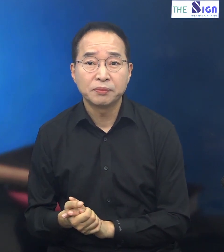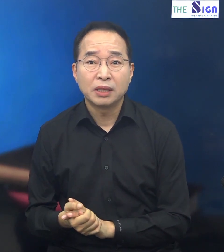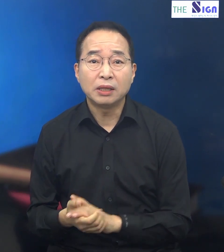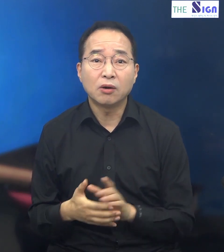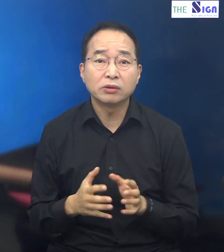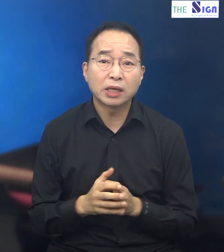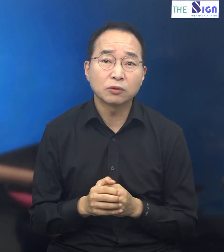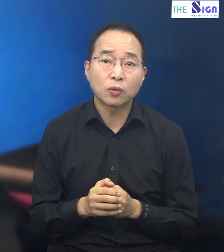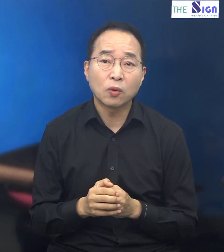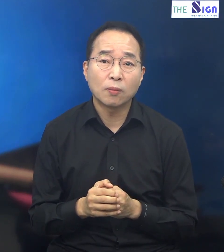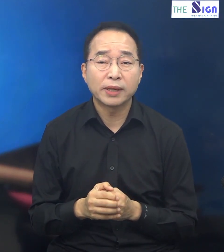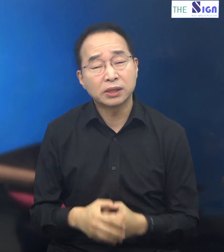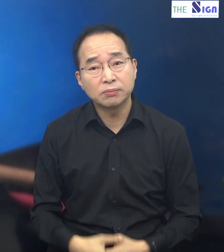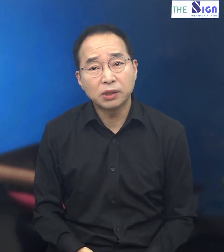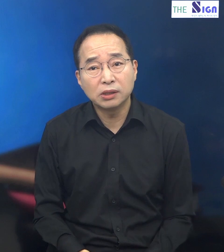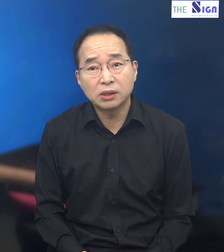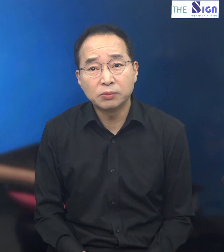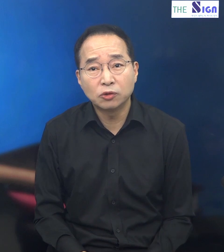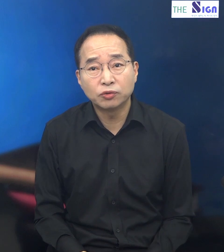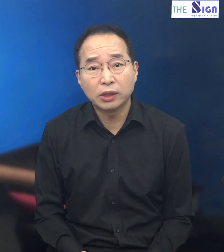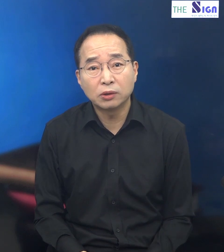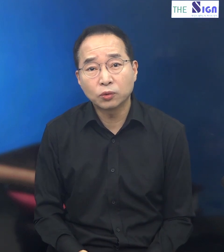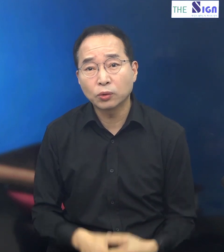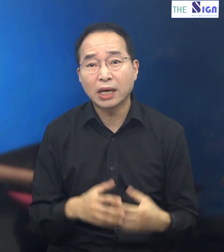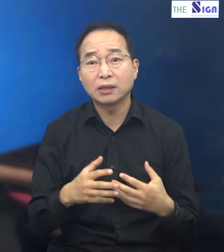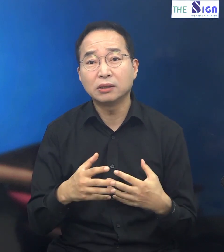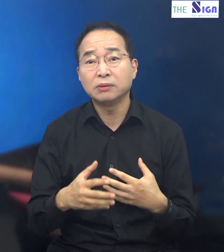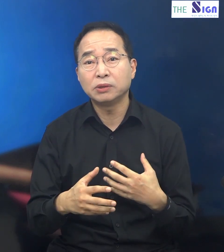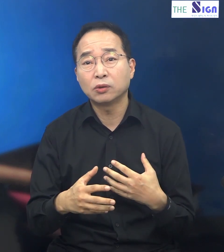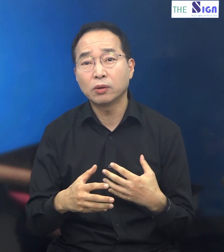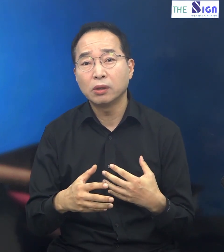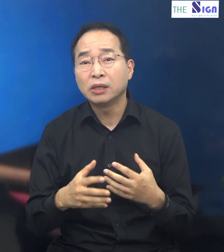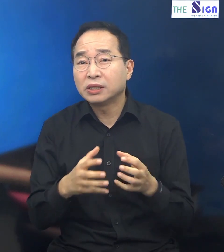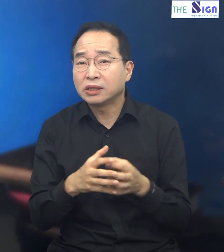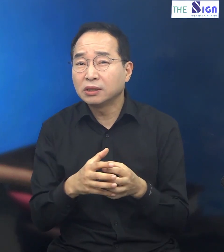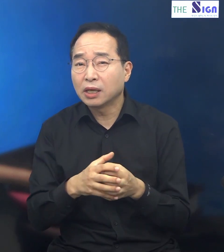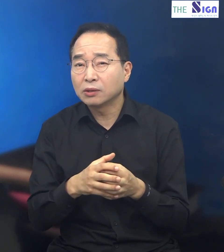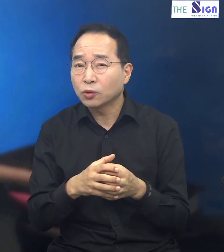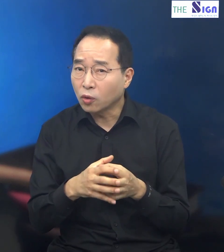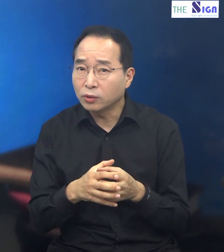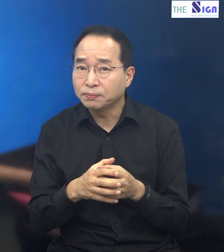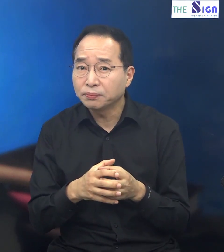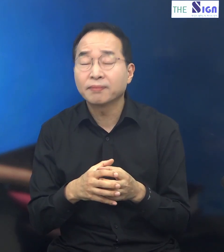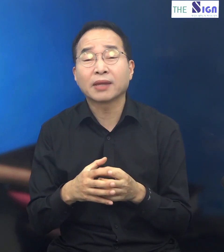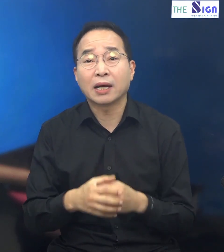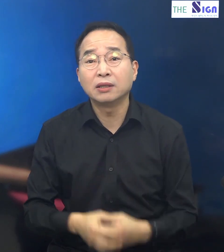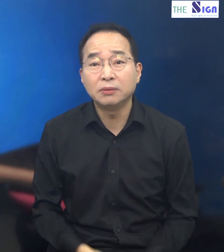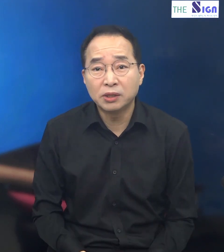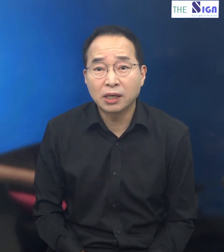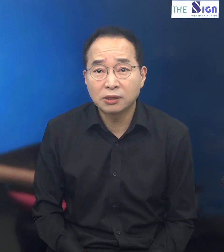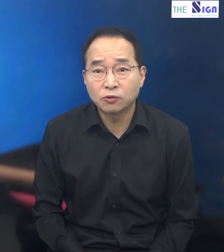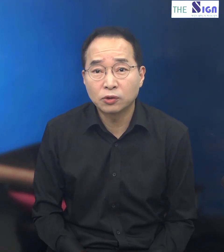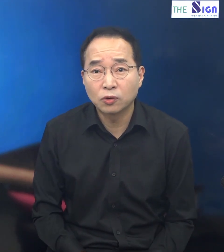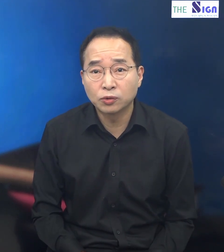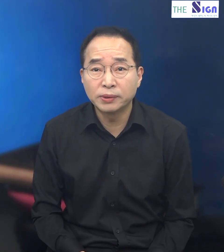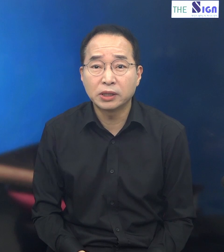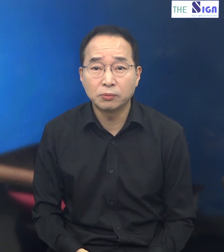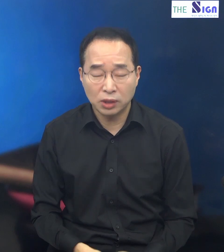이 영상도 만약 10년, 20년 후에는 또 다른 의미로 지금과는 조금 다른 의미를 가질 수 있고, 두 번째는